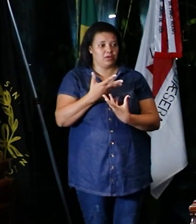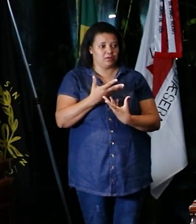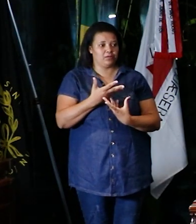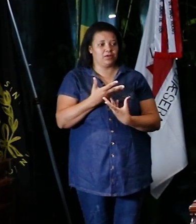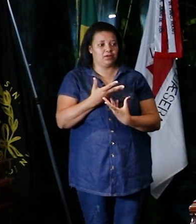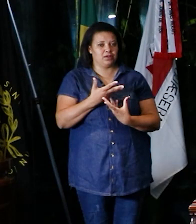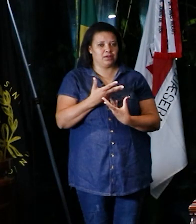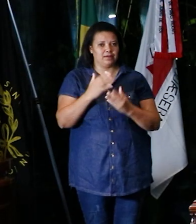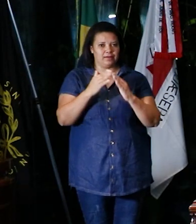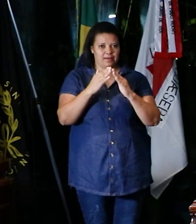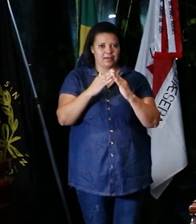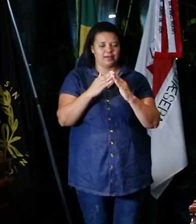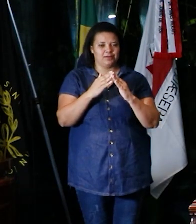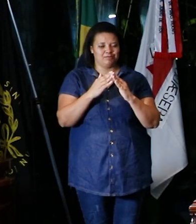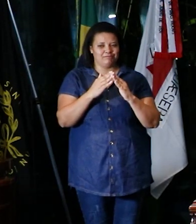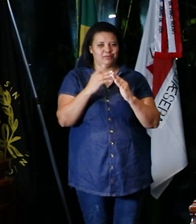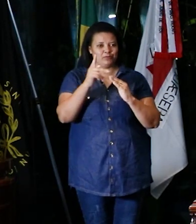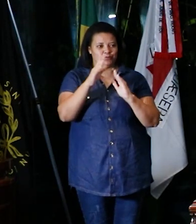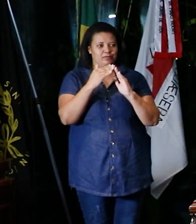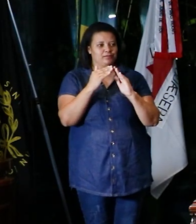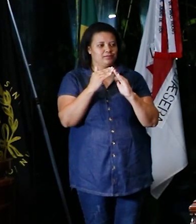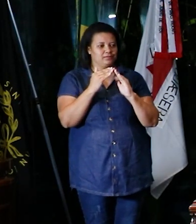Vocês vão ver em casa. Por exemplo,